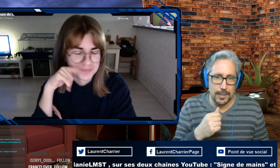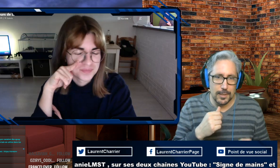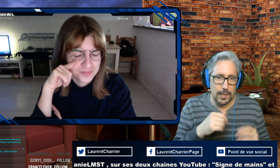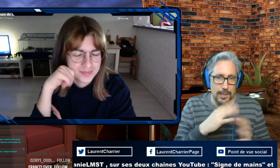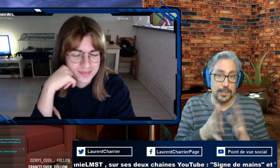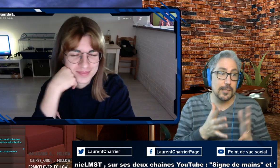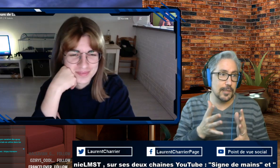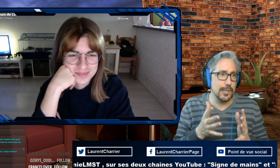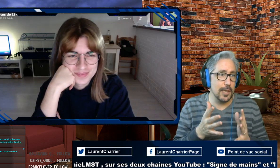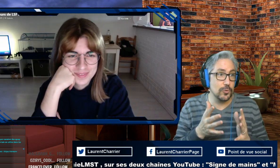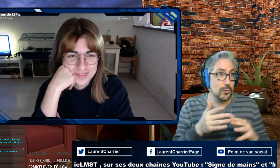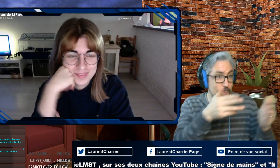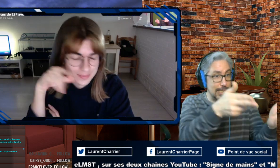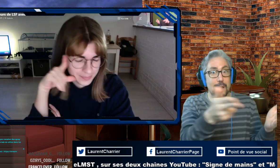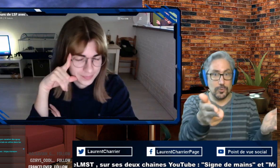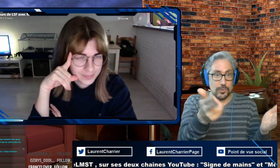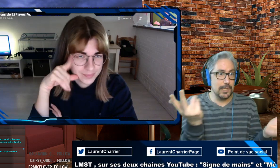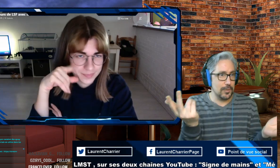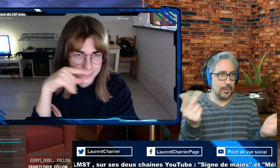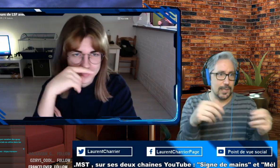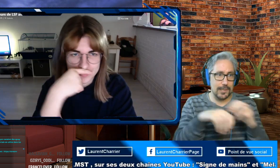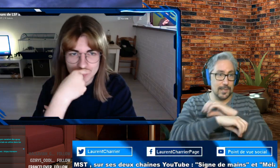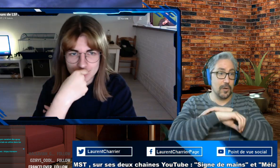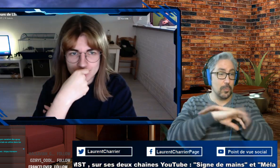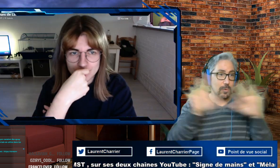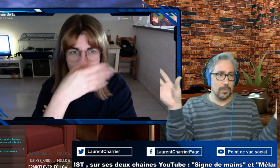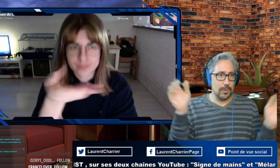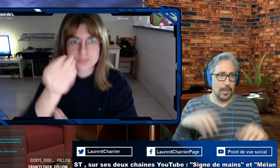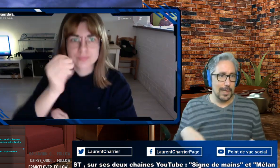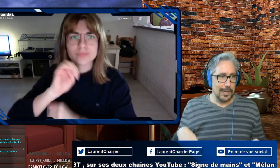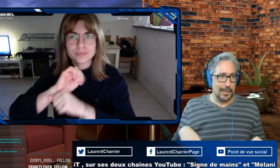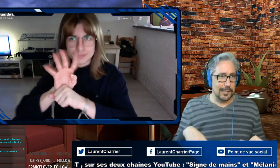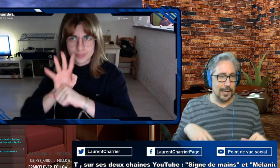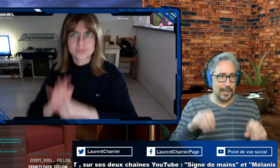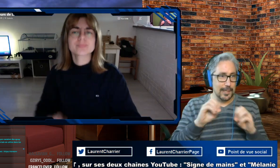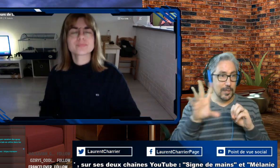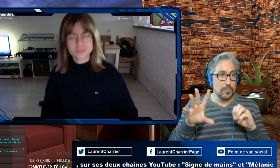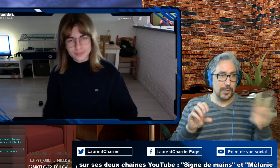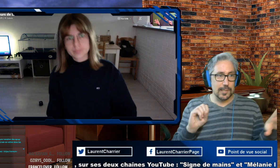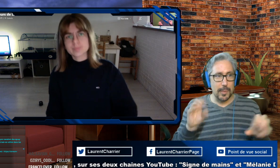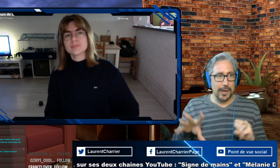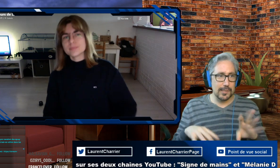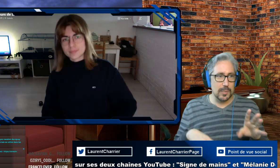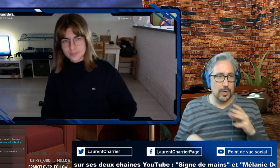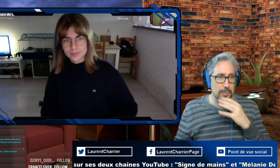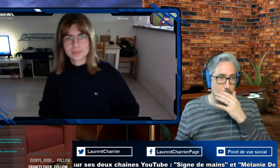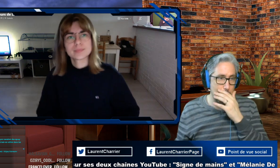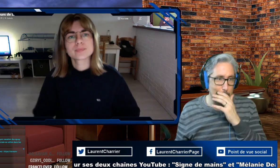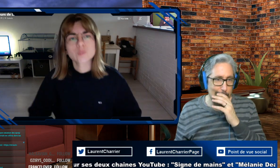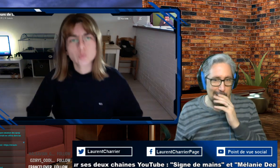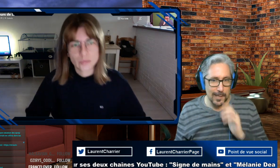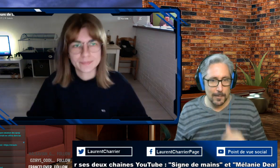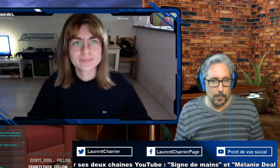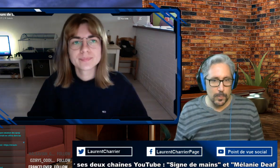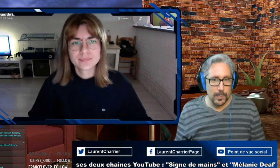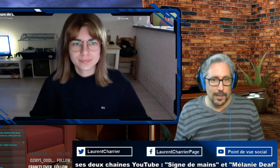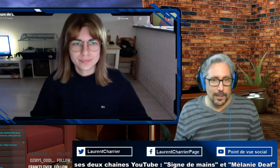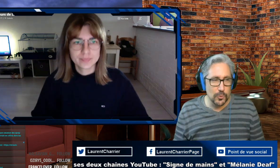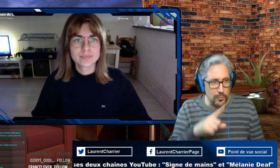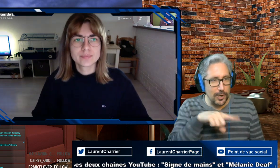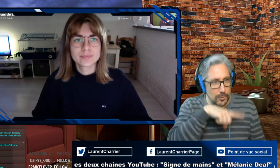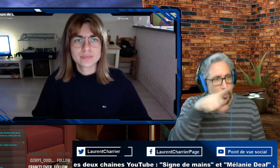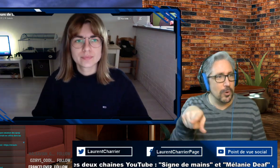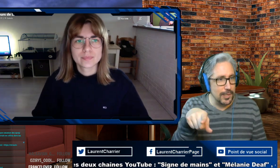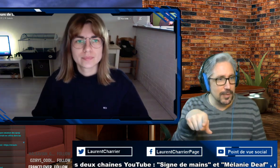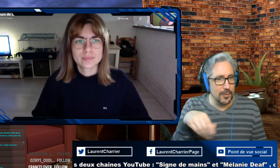l'interprète qui signait. Et du coup, c'est là, tu dis que c'est vraiment. C'est là qu'il y a des nouveaux signes qui apparaissent, qui pop.